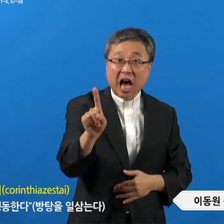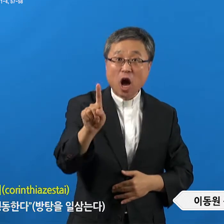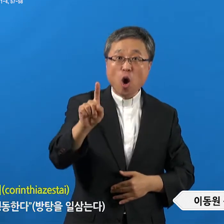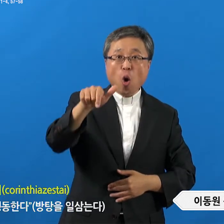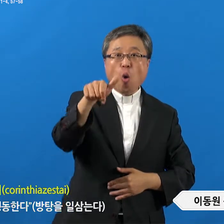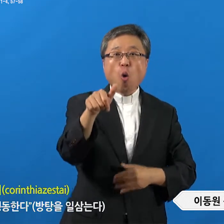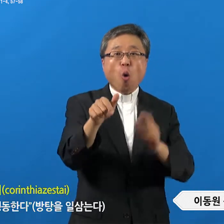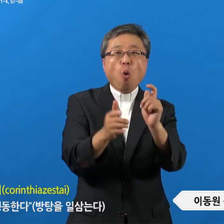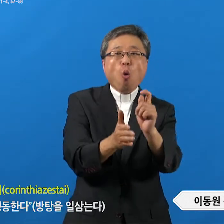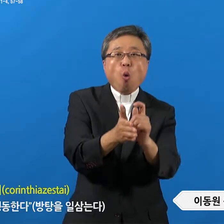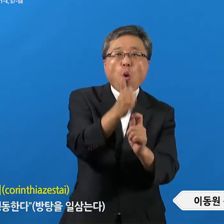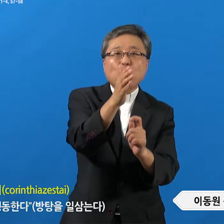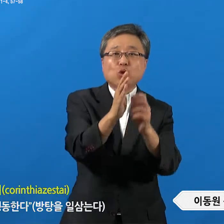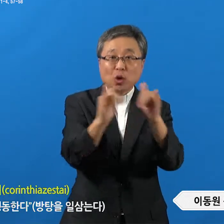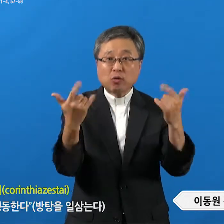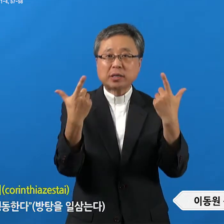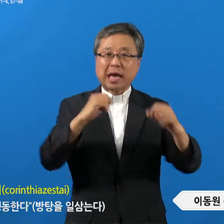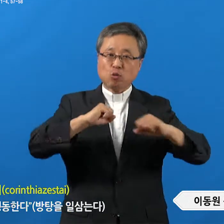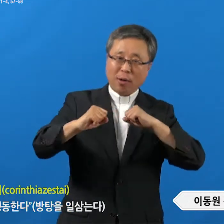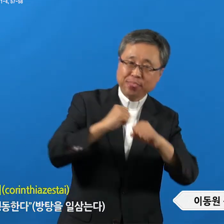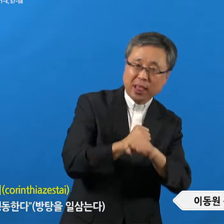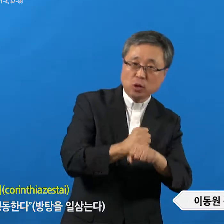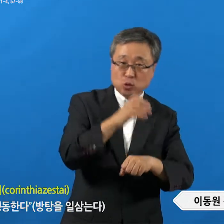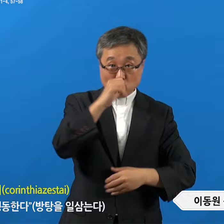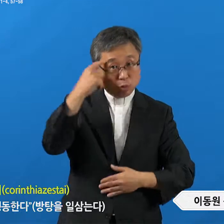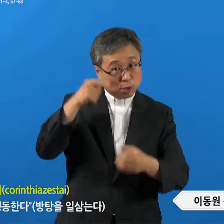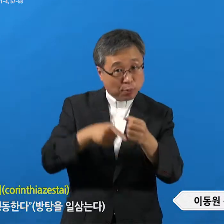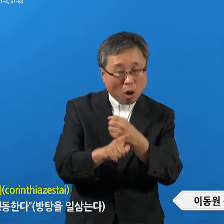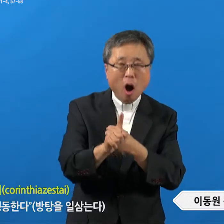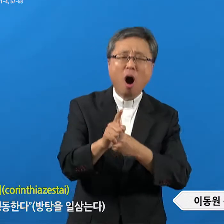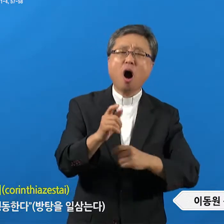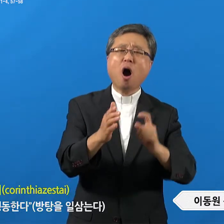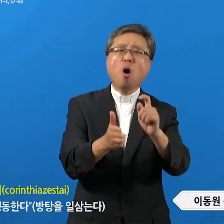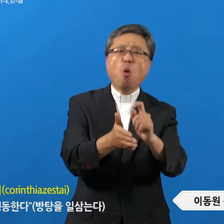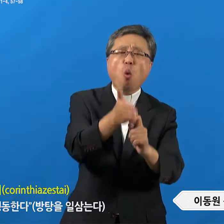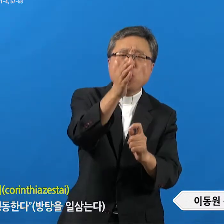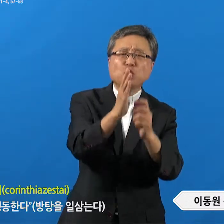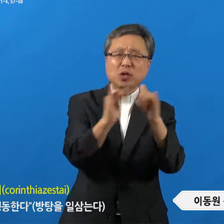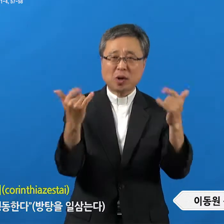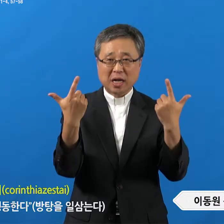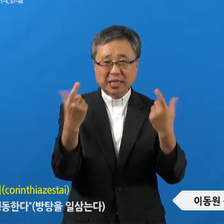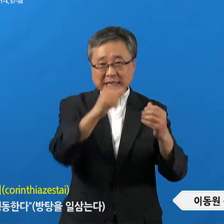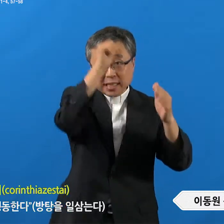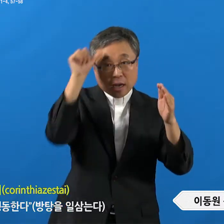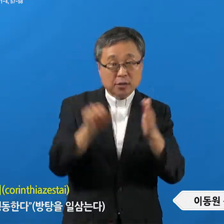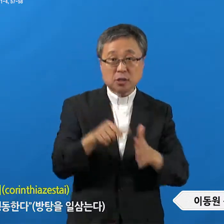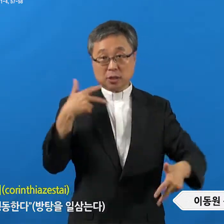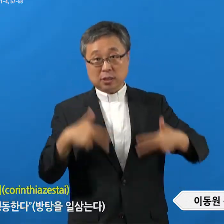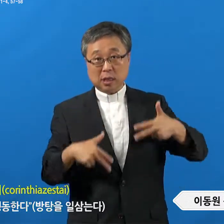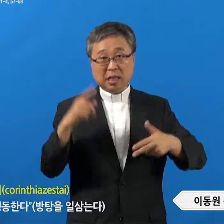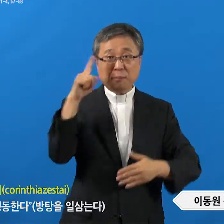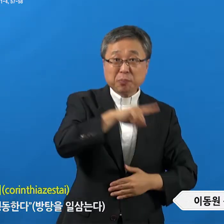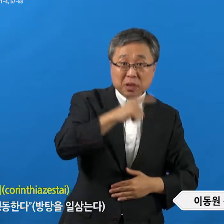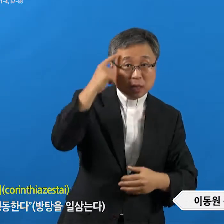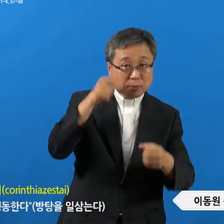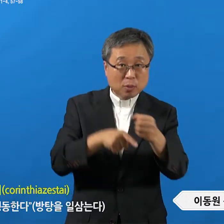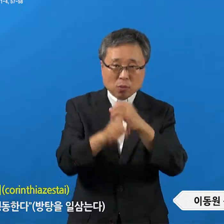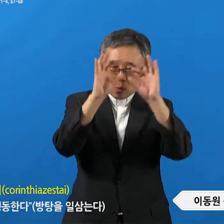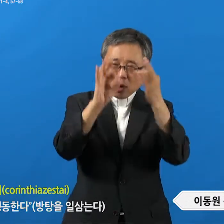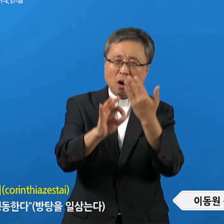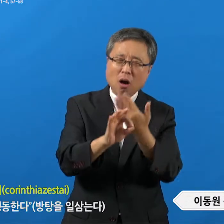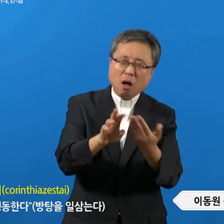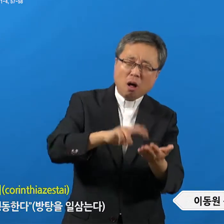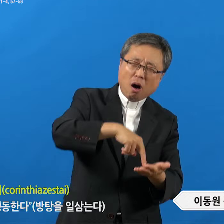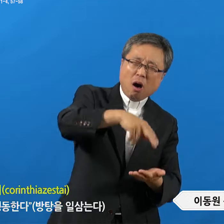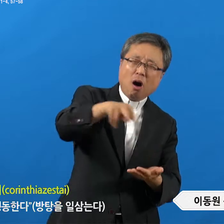고린도인처럼 행동한다는 뜻입니다. 좋은 의미로는 고린도인처럼 인생을 즐긴다는 의미로, 그러나 나쁜 의미로는